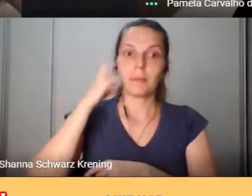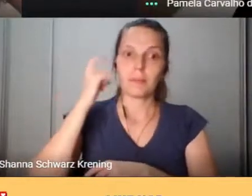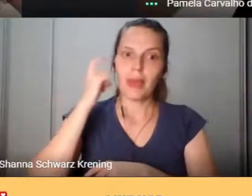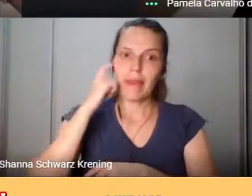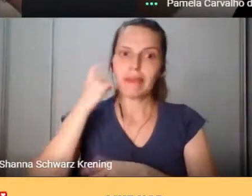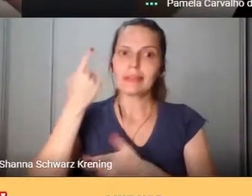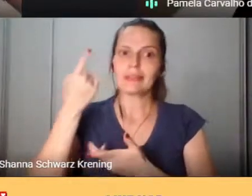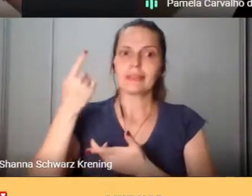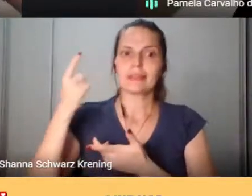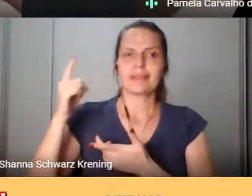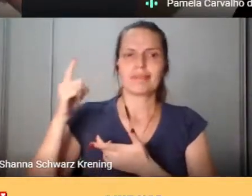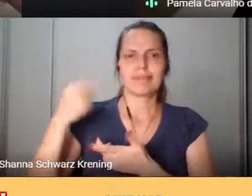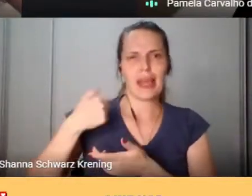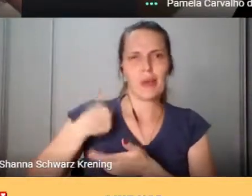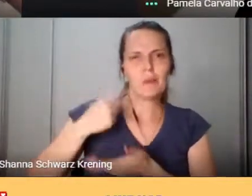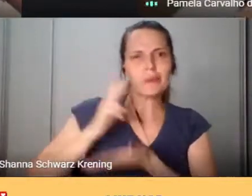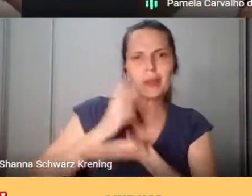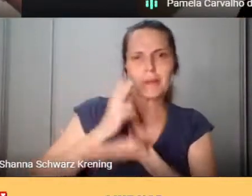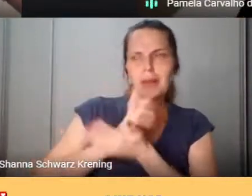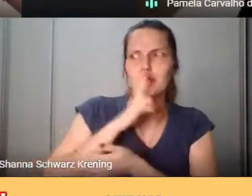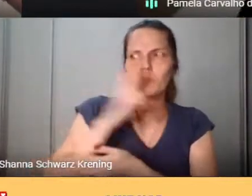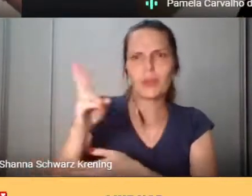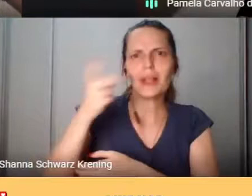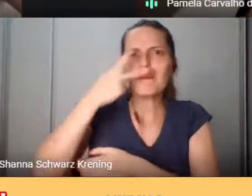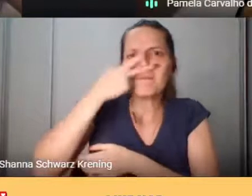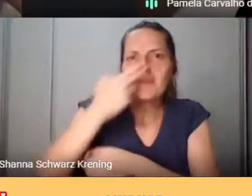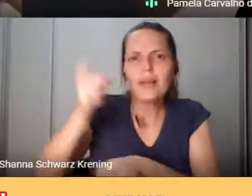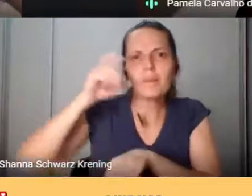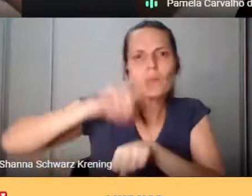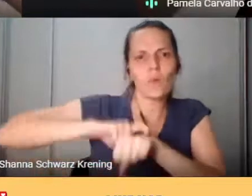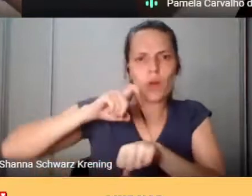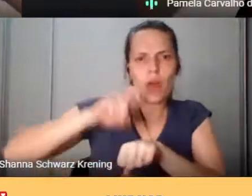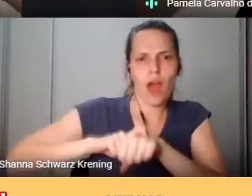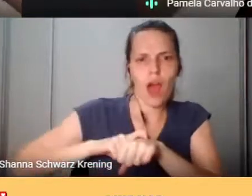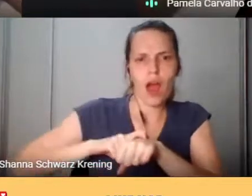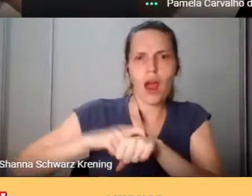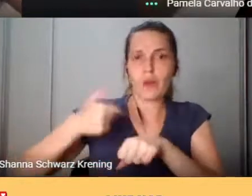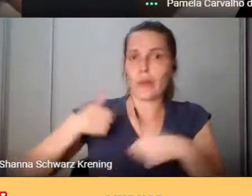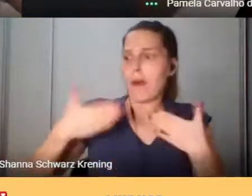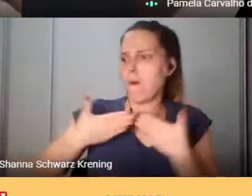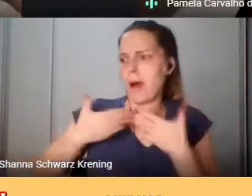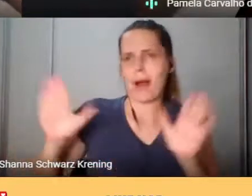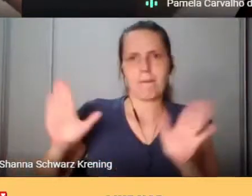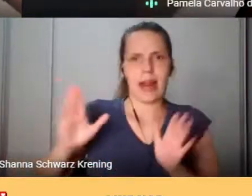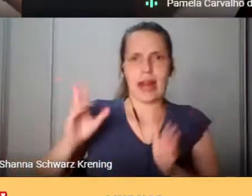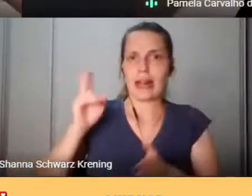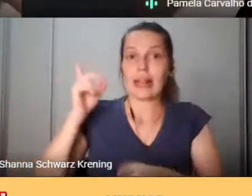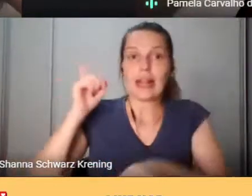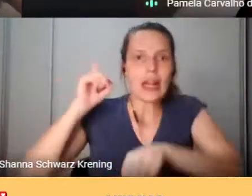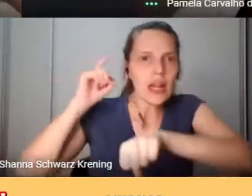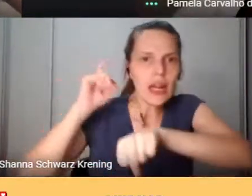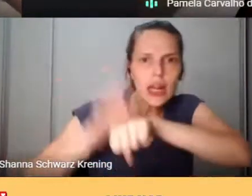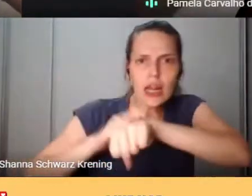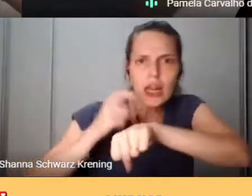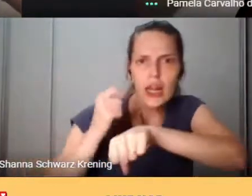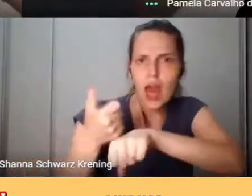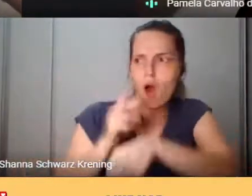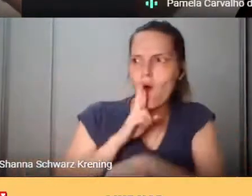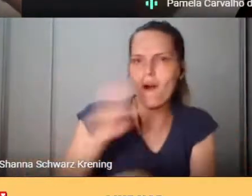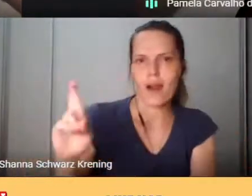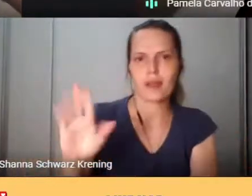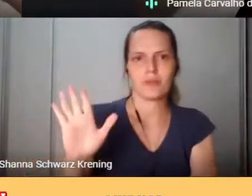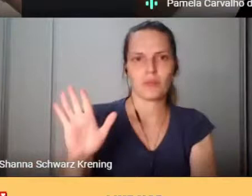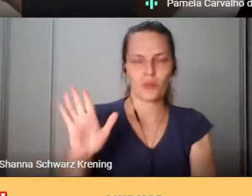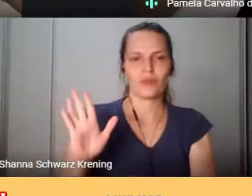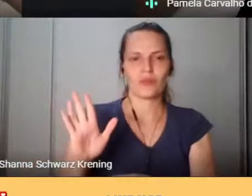estar sempre disponível, que a mensagem vai chegar e tu vai responder, né? Porque, claro, na realidade,